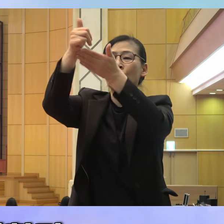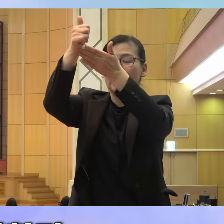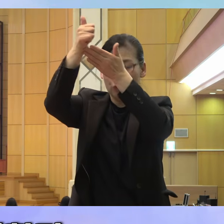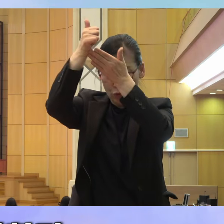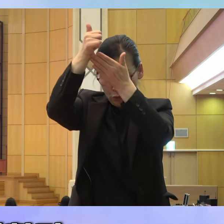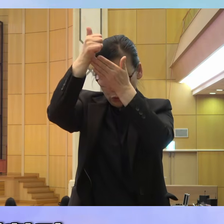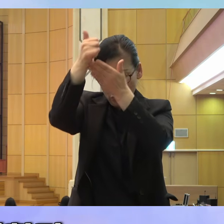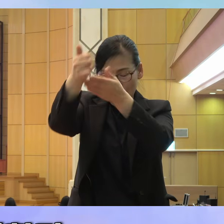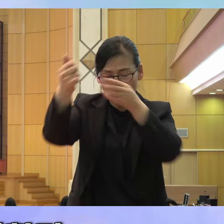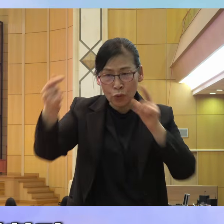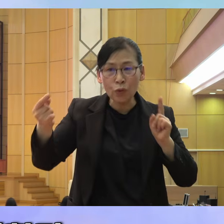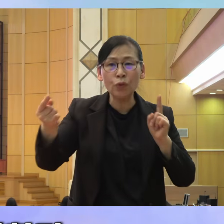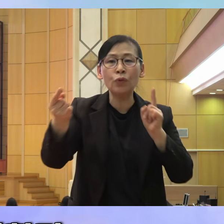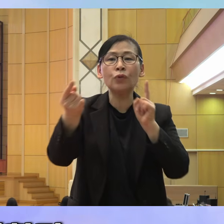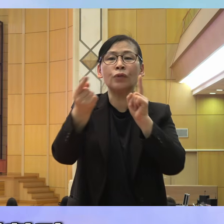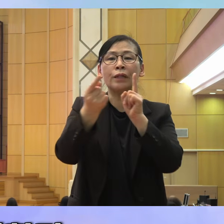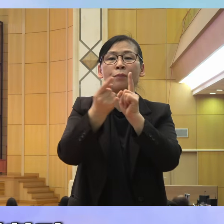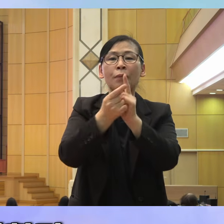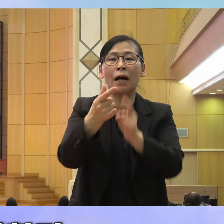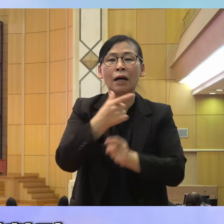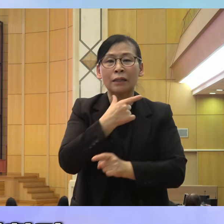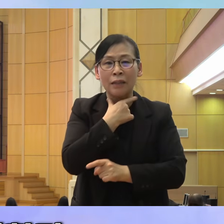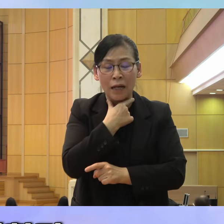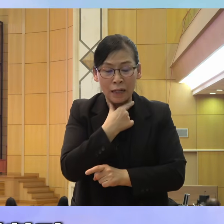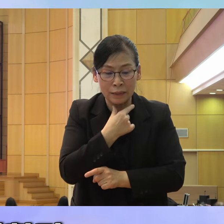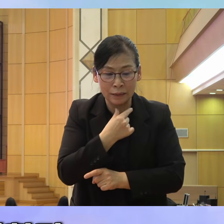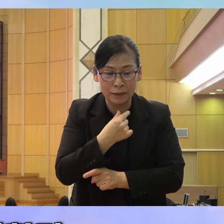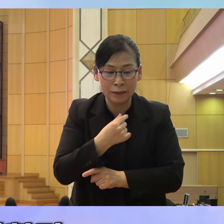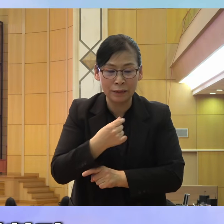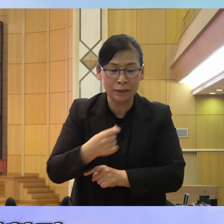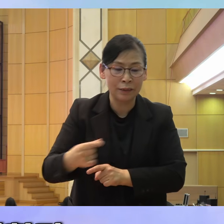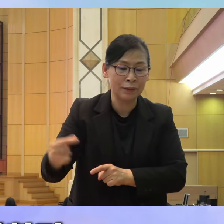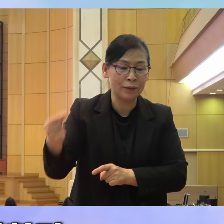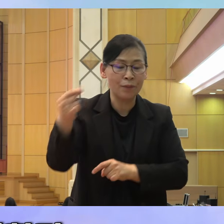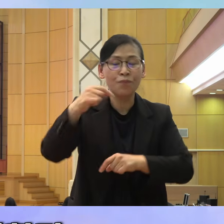우리 주님 만나리.